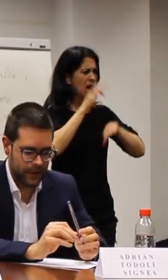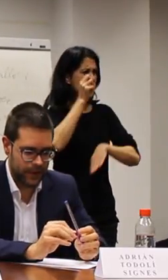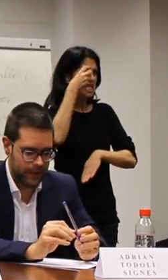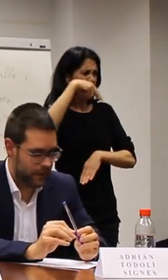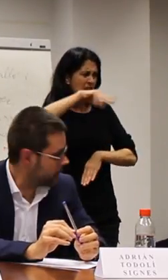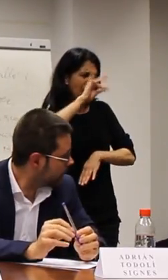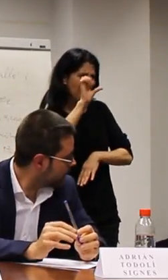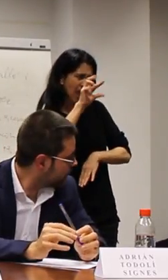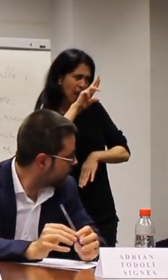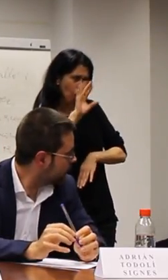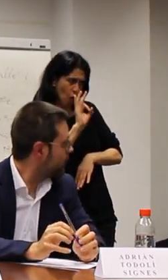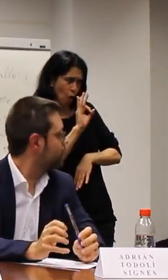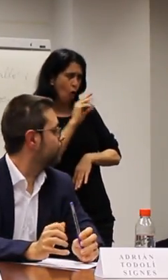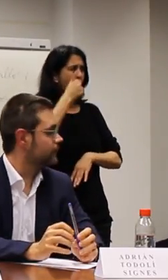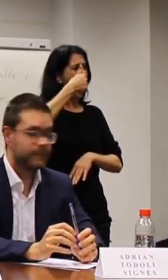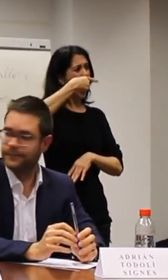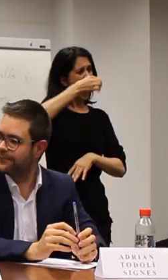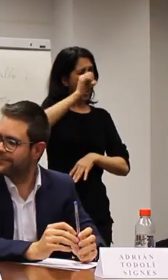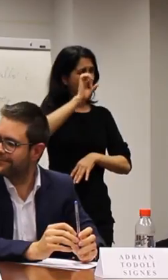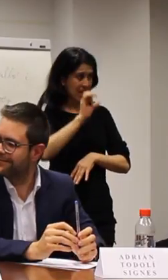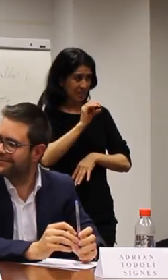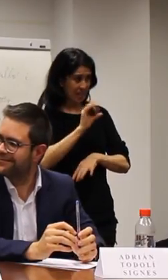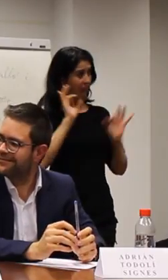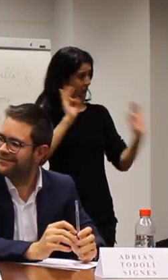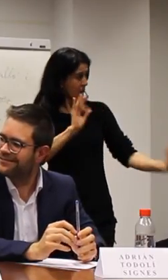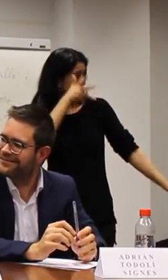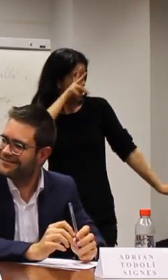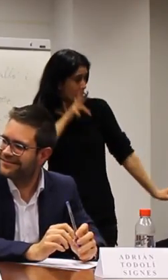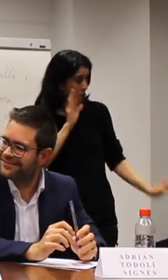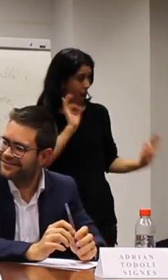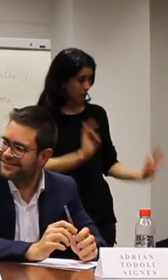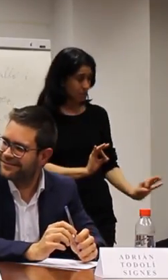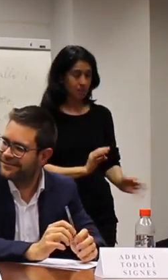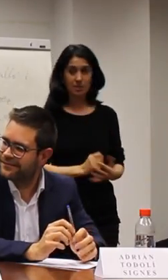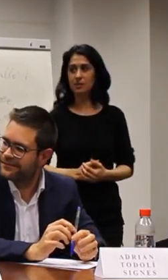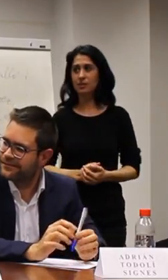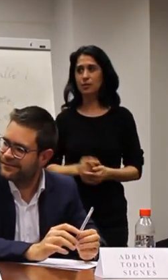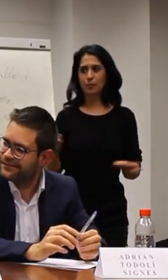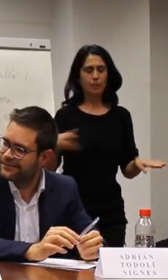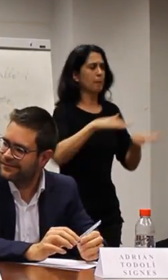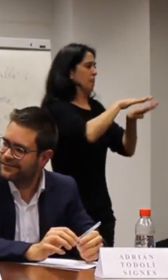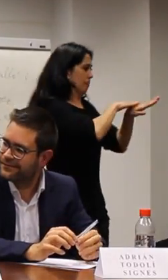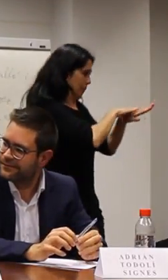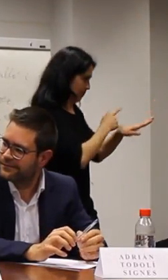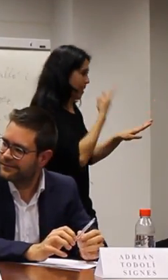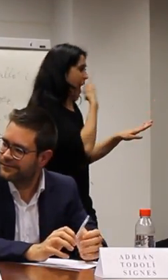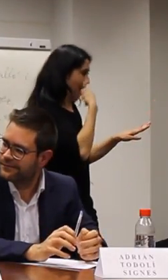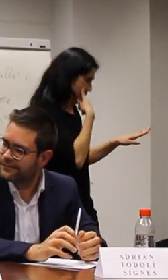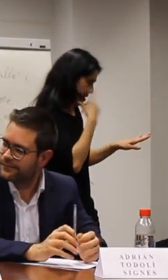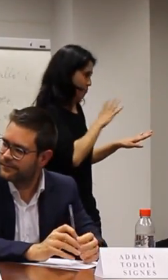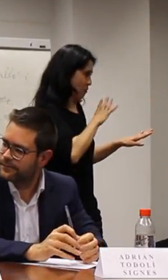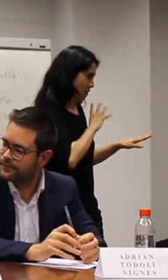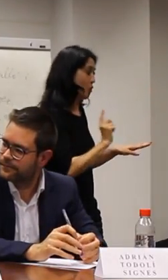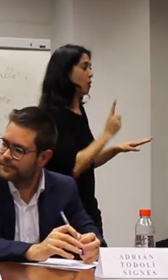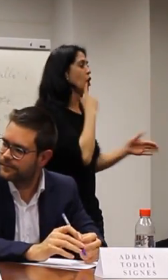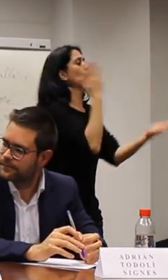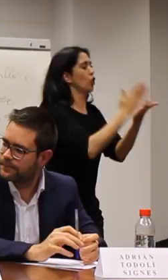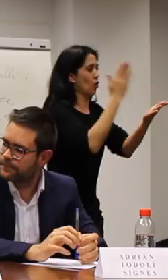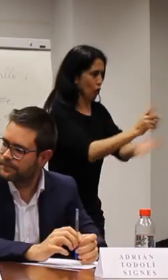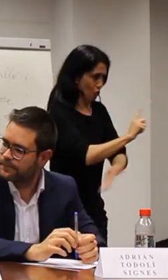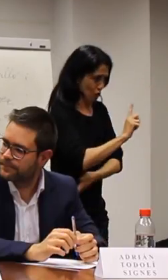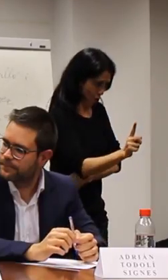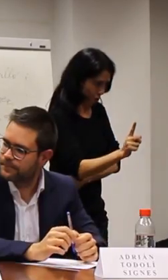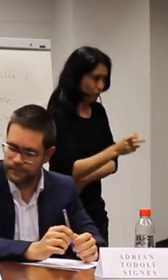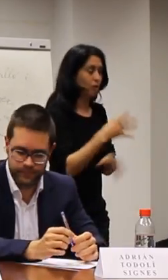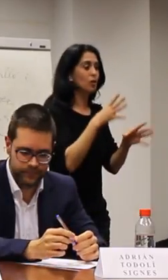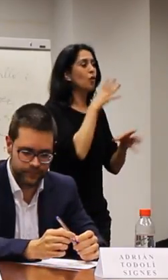Puede ser un VTC. Vale, pues si me permitís, a los efectos de que todos entendamos lo que estamos hablando, no nos interrumpamos si lo